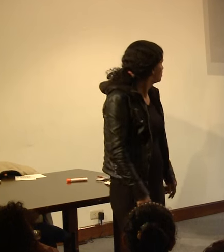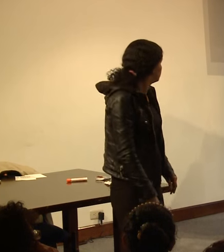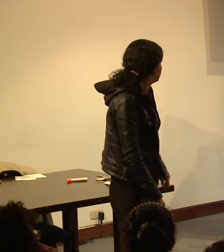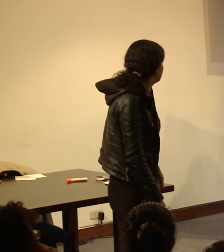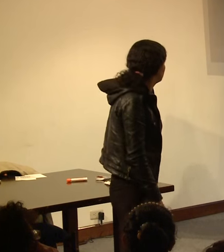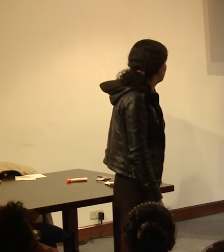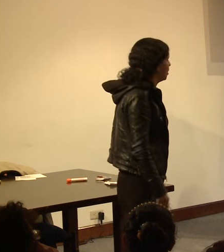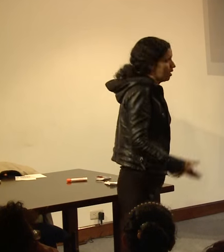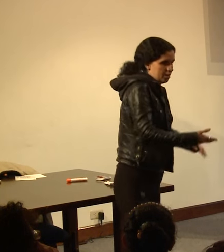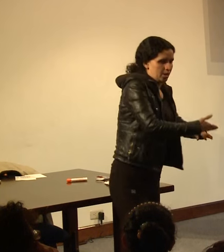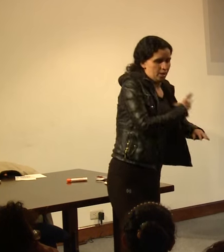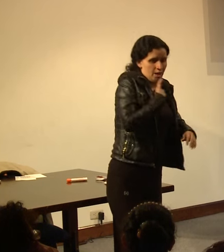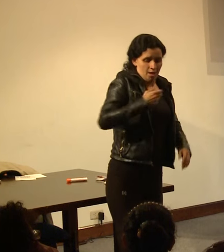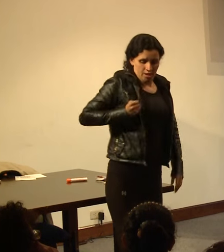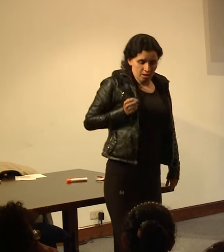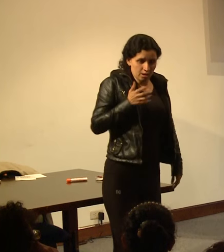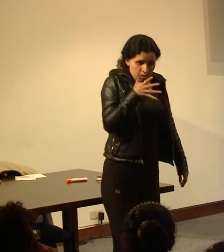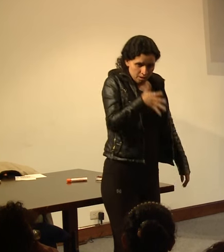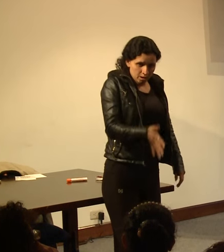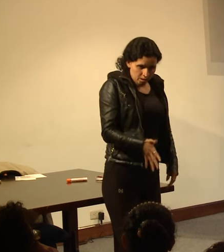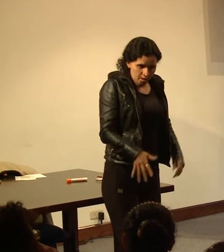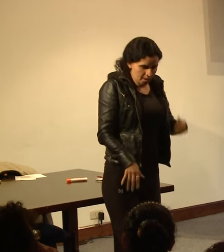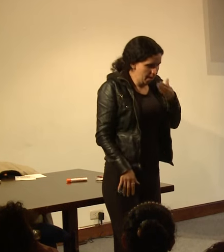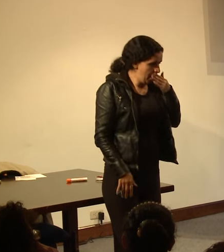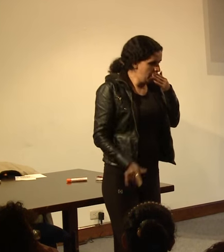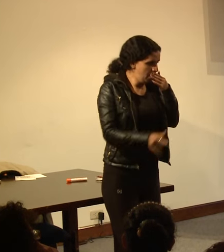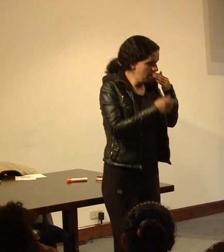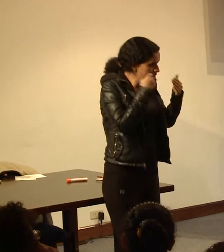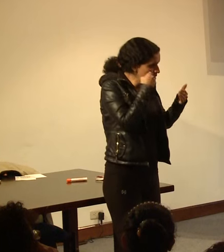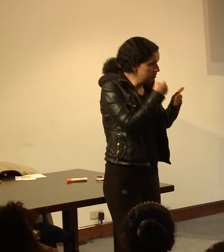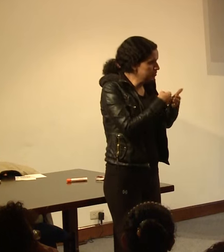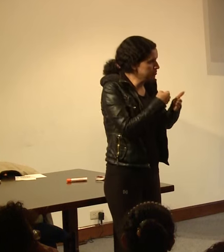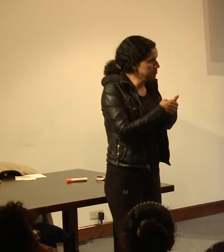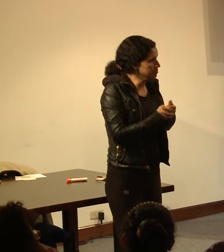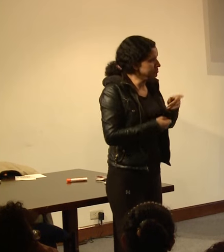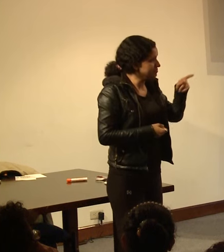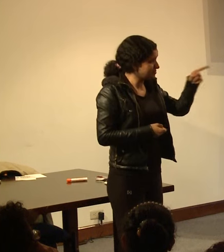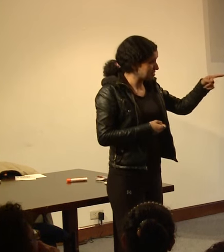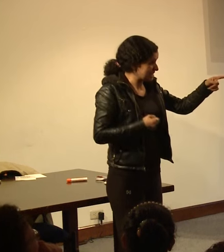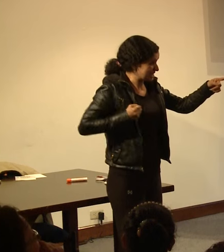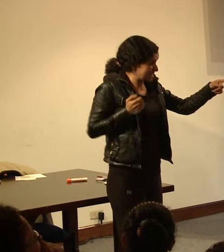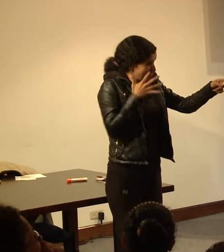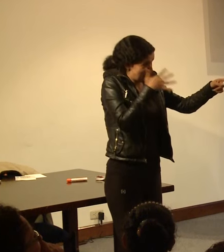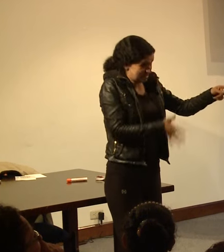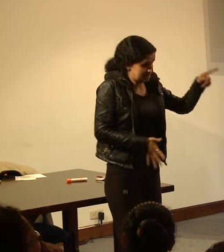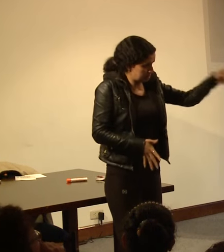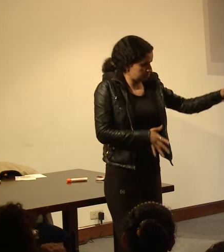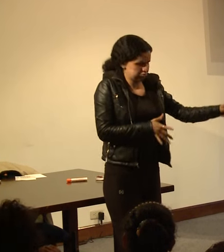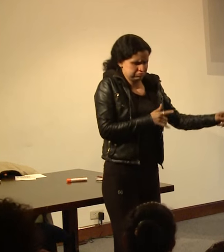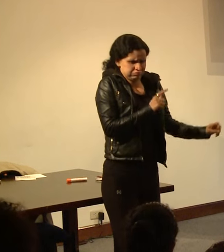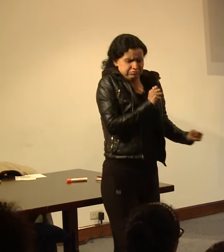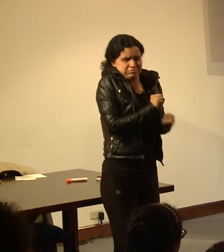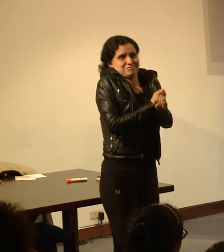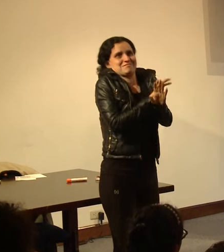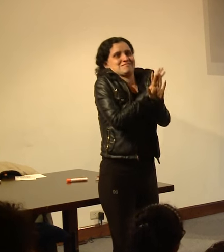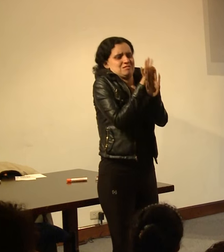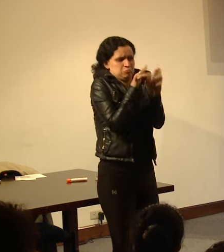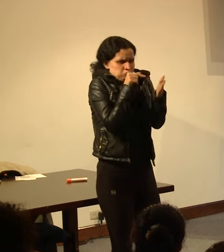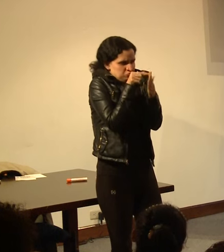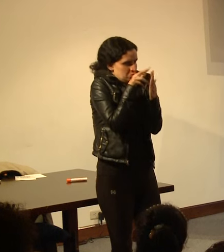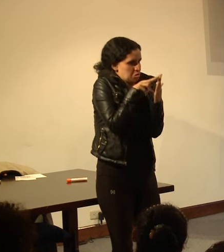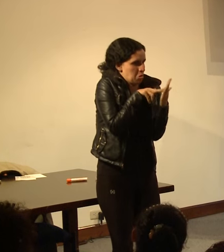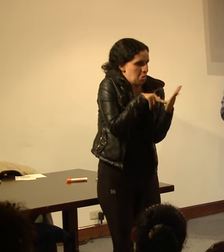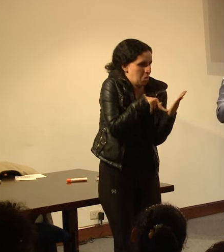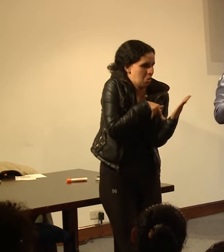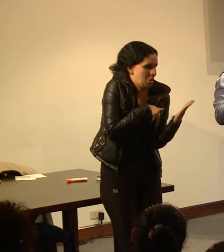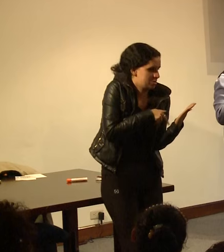¿cierto? Y lo que hicieron fue tratar de fijarse, por ejemplo, tu descripción fue supremamente detallada, ¿no? Una cosa